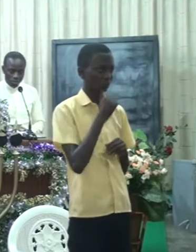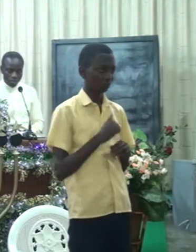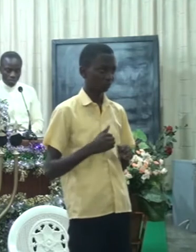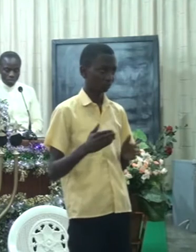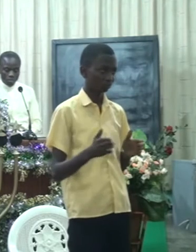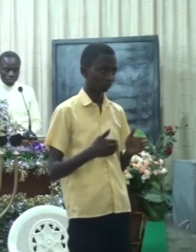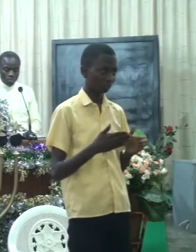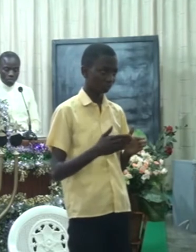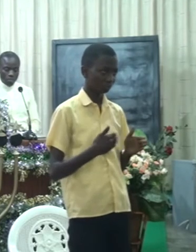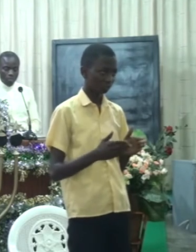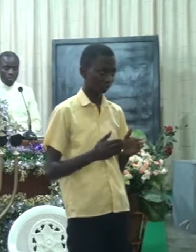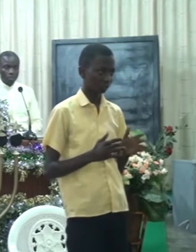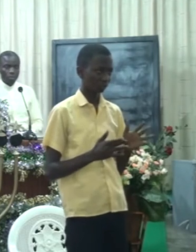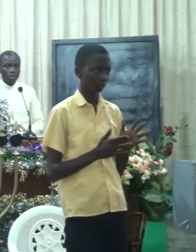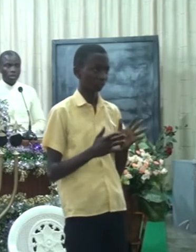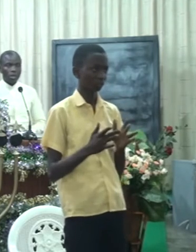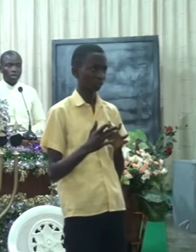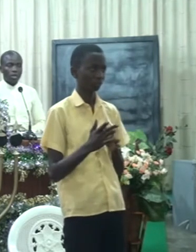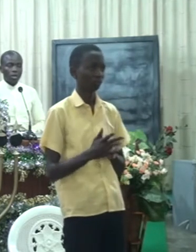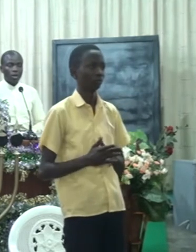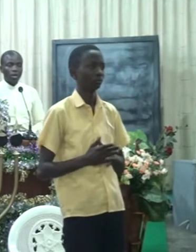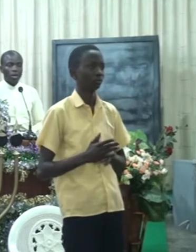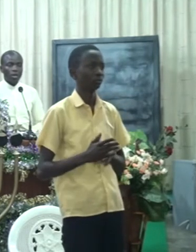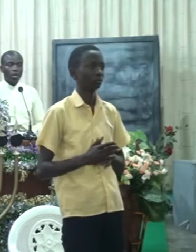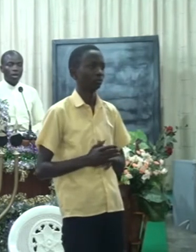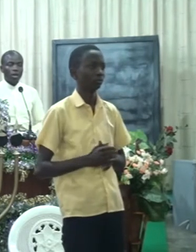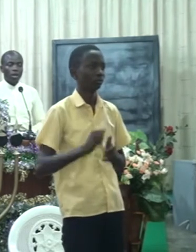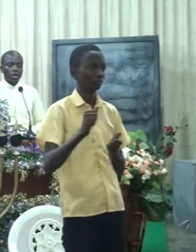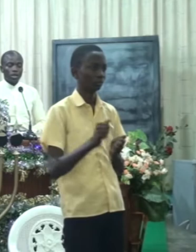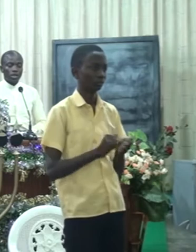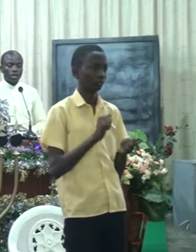Jésus brise mes chaînes.